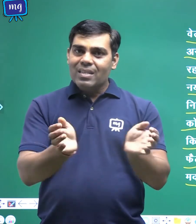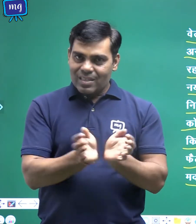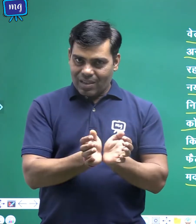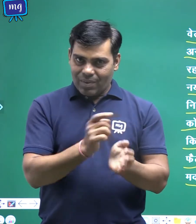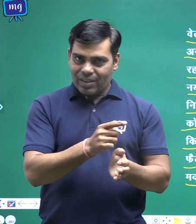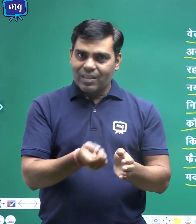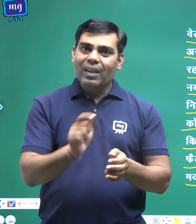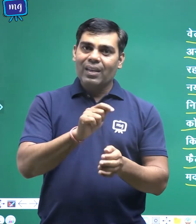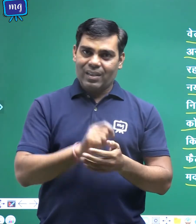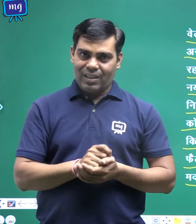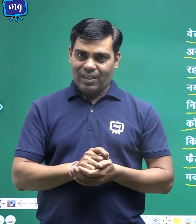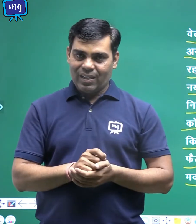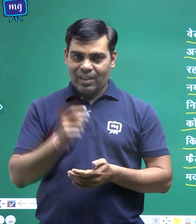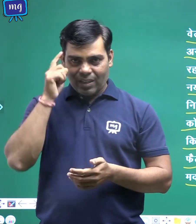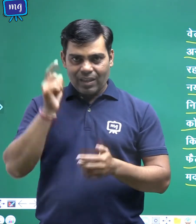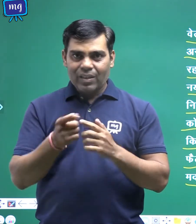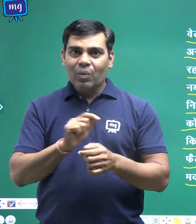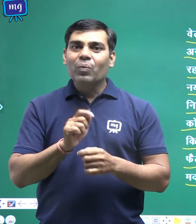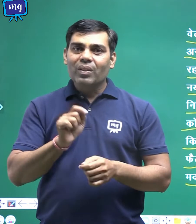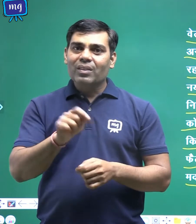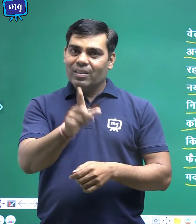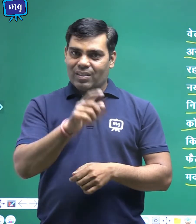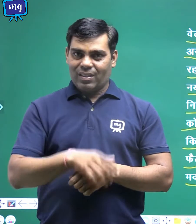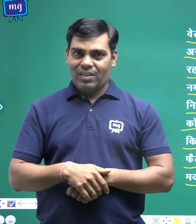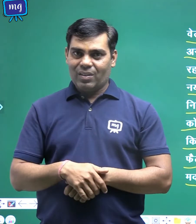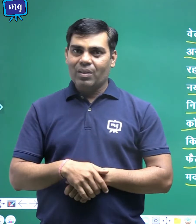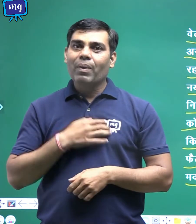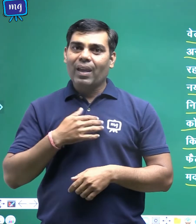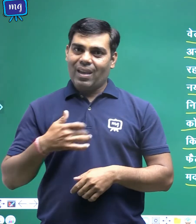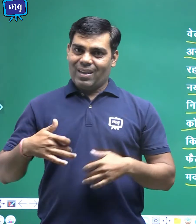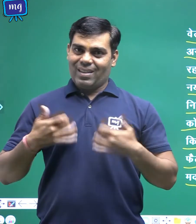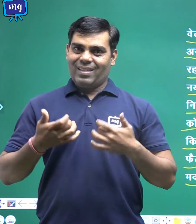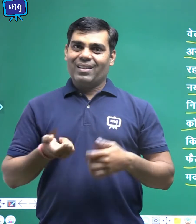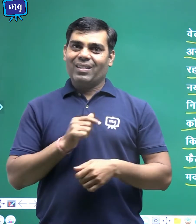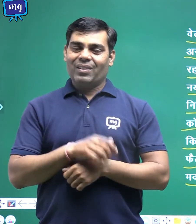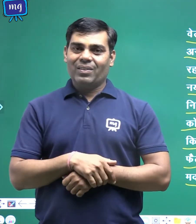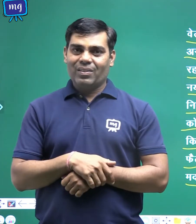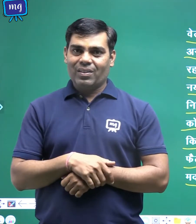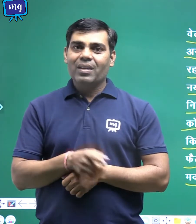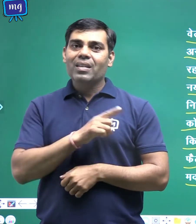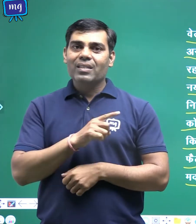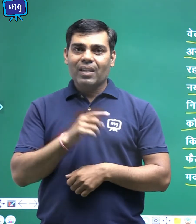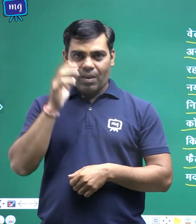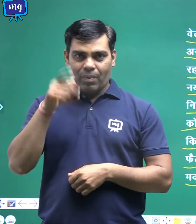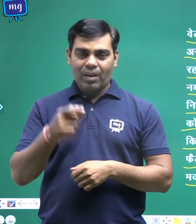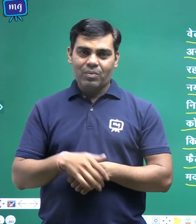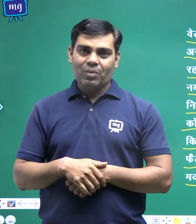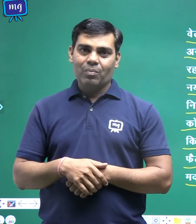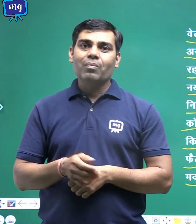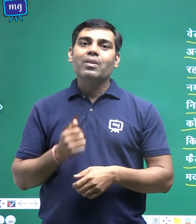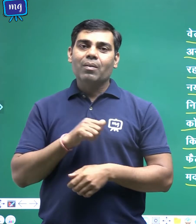लिए कुछ कर गुजरने की इनमें इच्छा थी। इसी के परिणाम स्वरूप